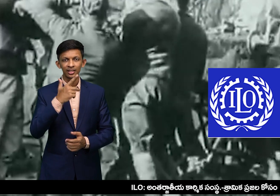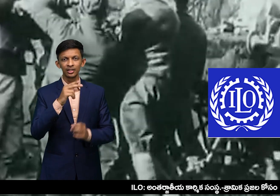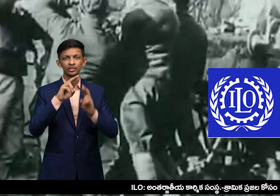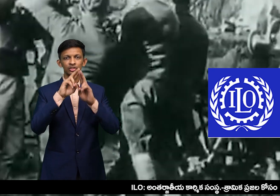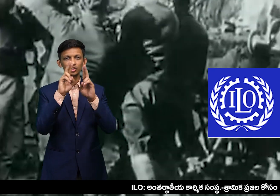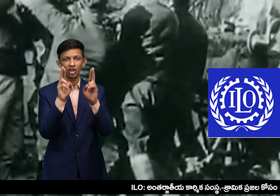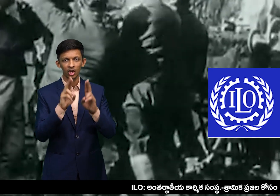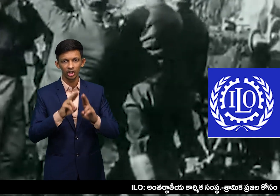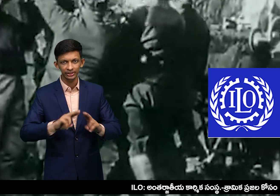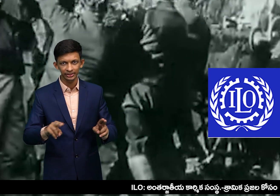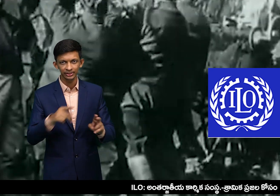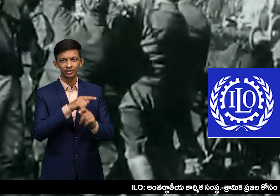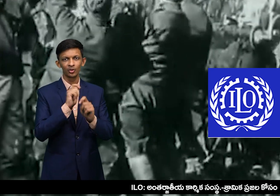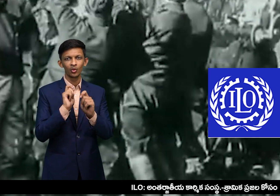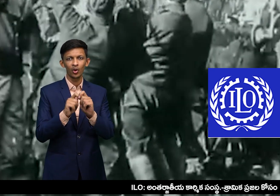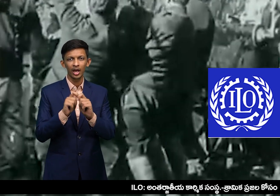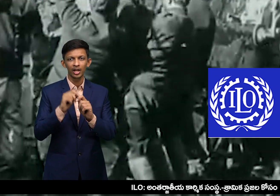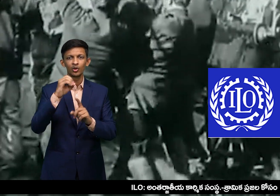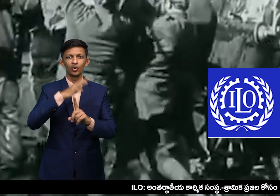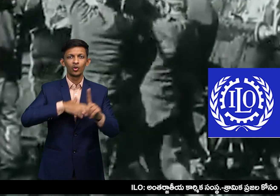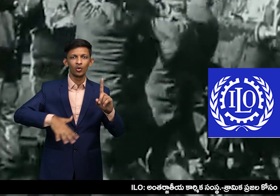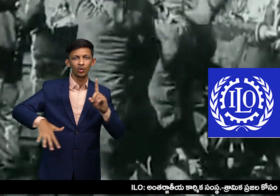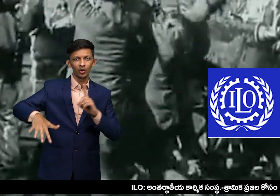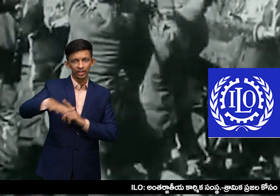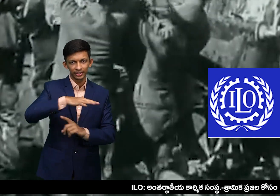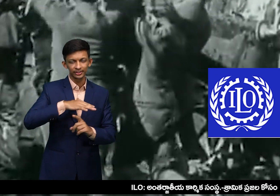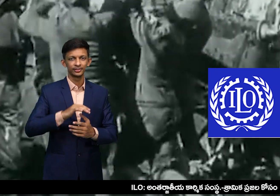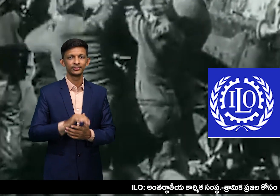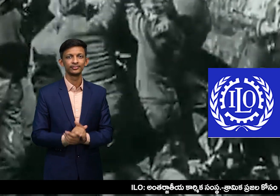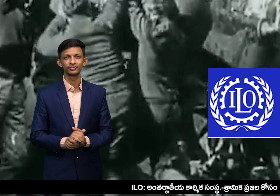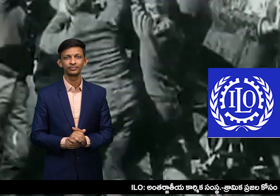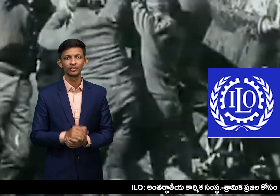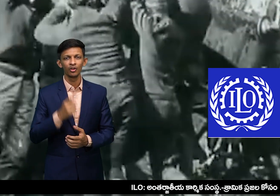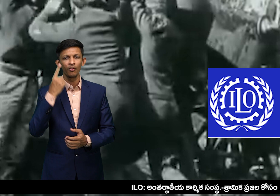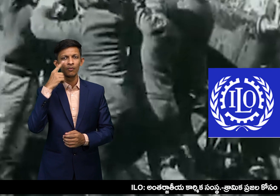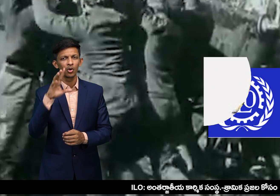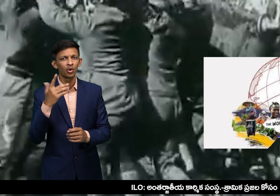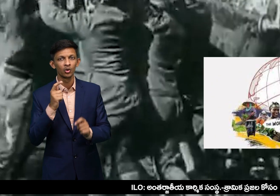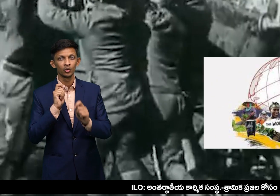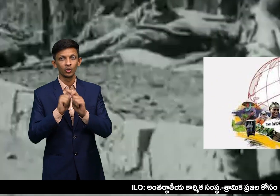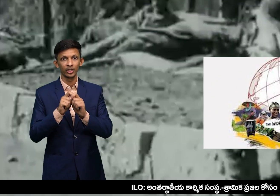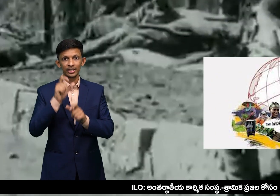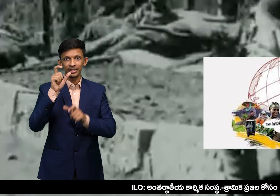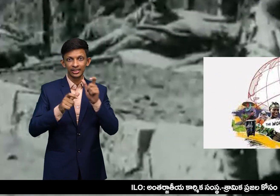ILO అంతర్జాతీయ కార్మిక సంస్థ శ్రామిక ప్రజల కోసం.